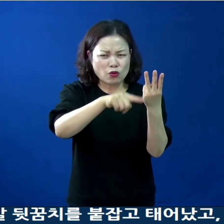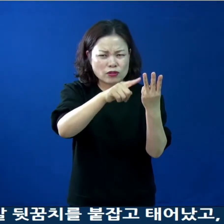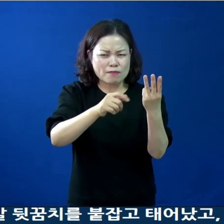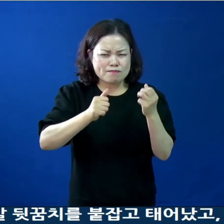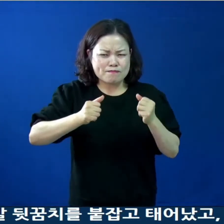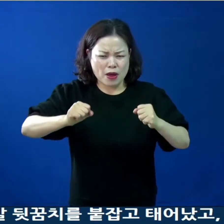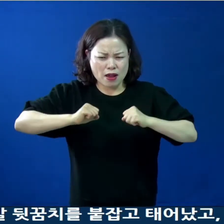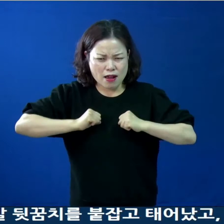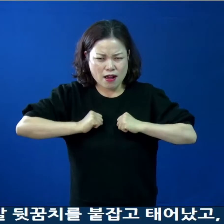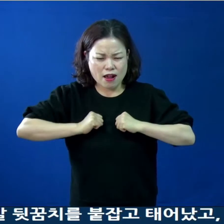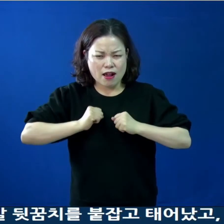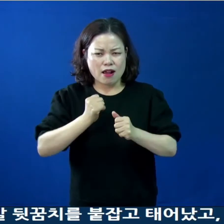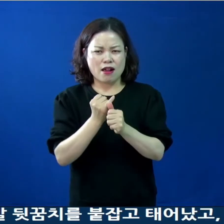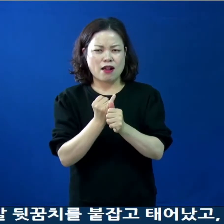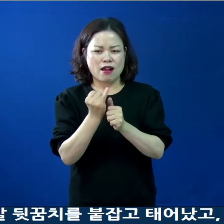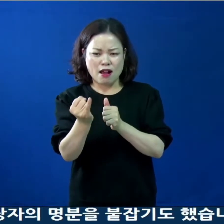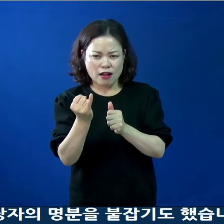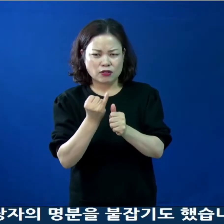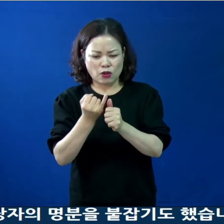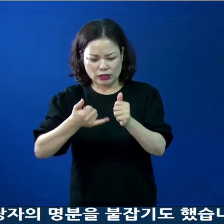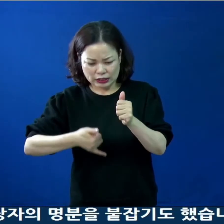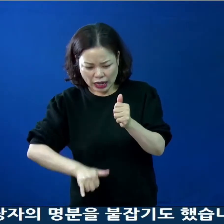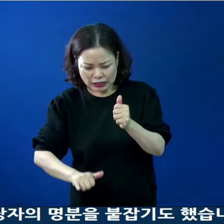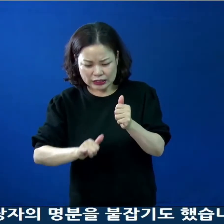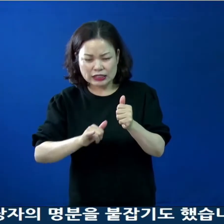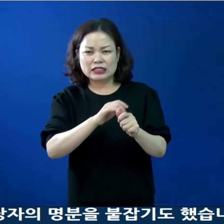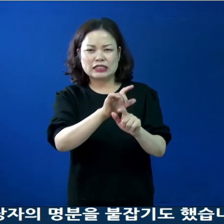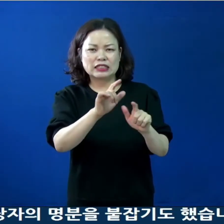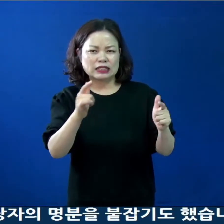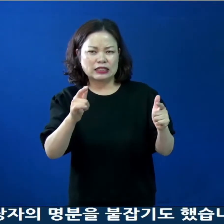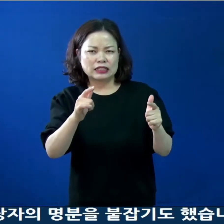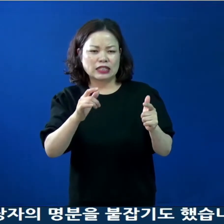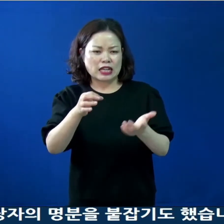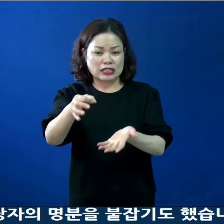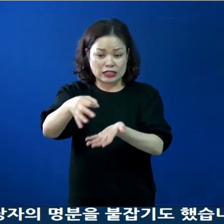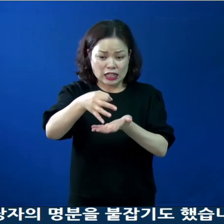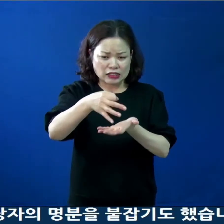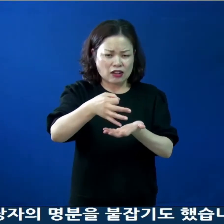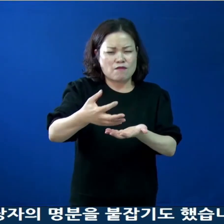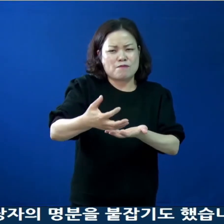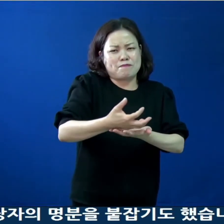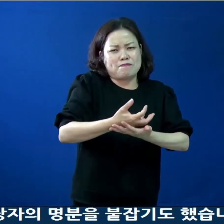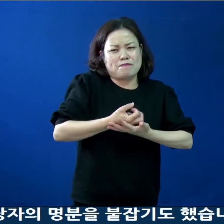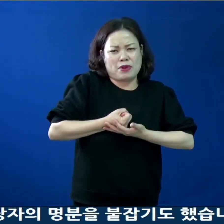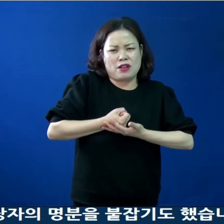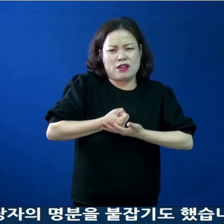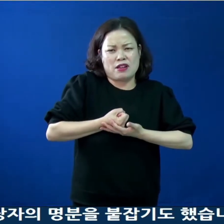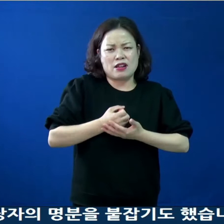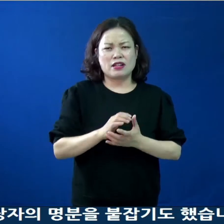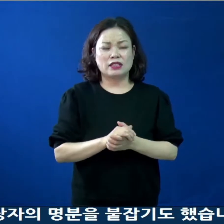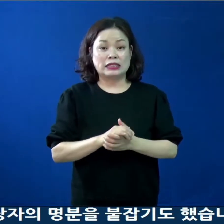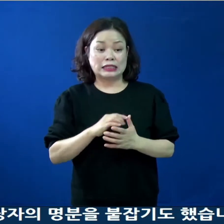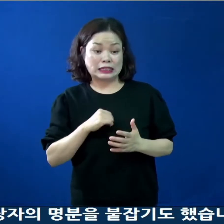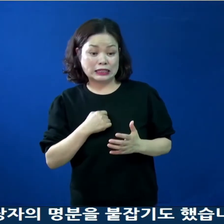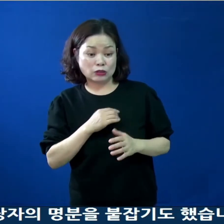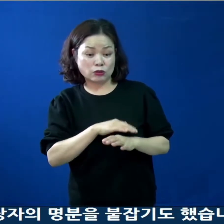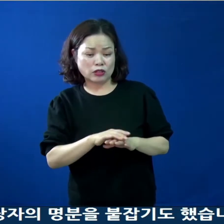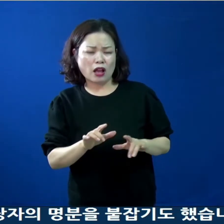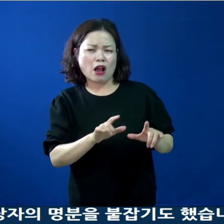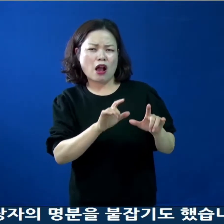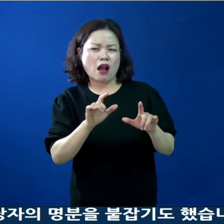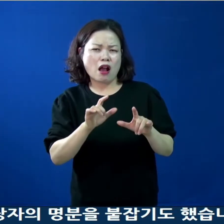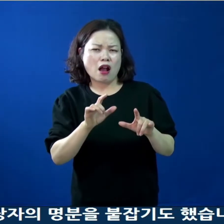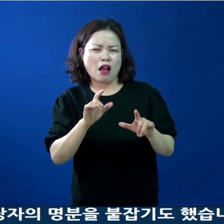이제 아내와 자식, 또 피땀 흘려 모은 자신의 재산들을 이렇게 막 움켜잡죠. 스스로 잘